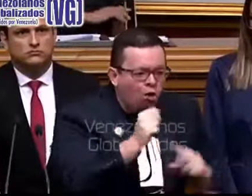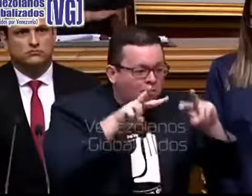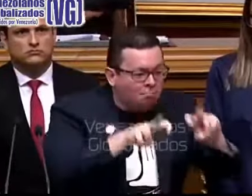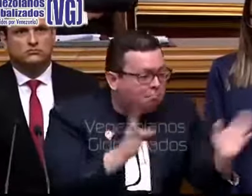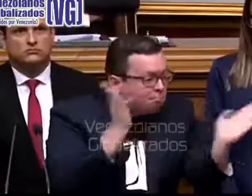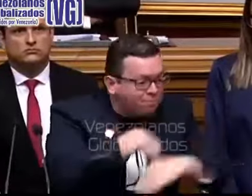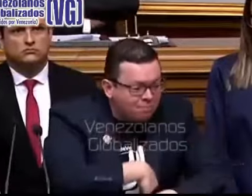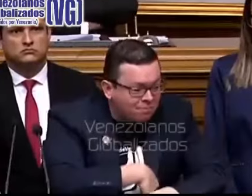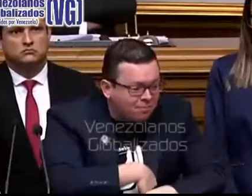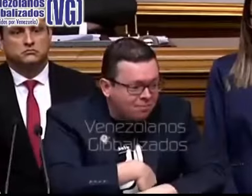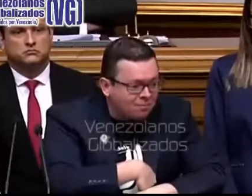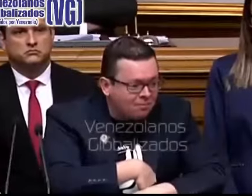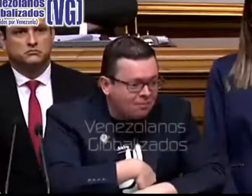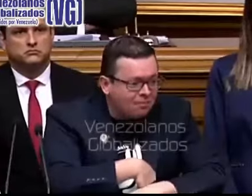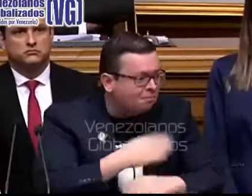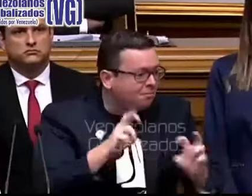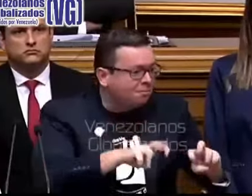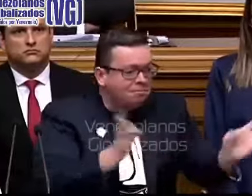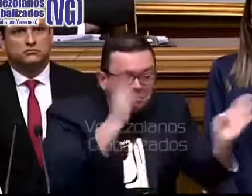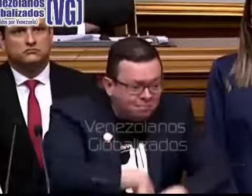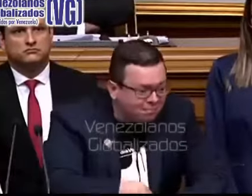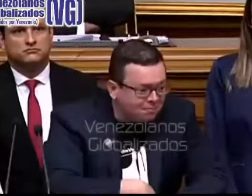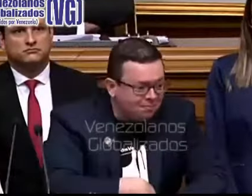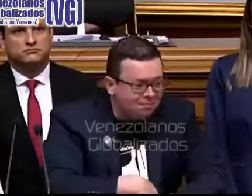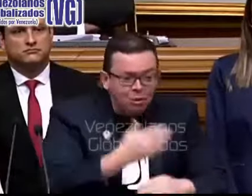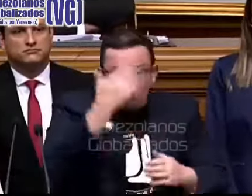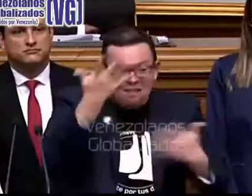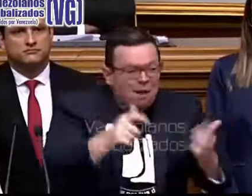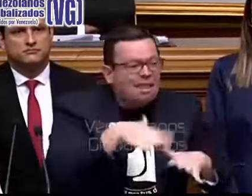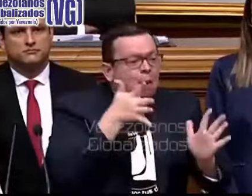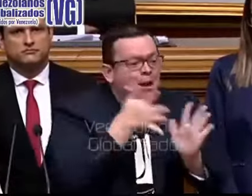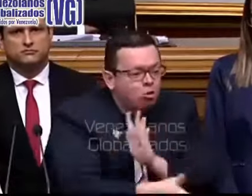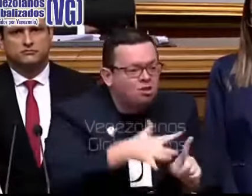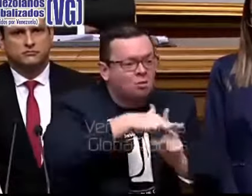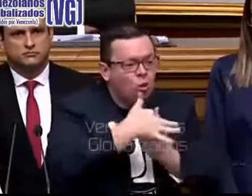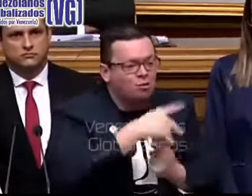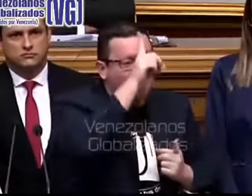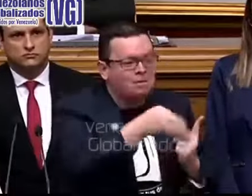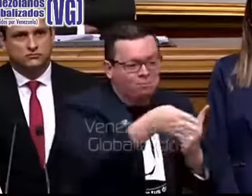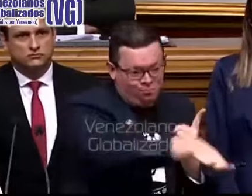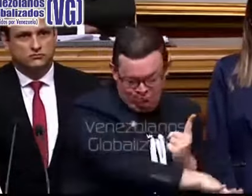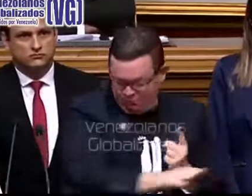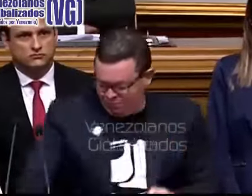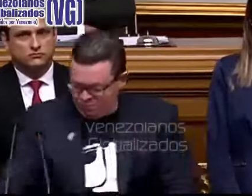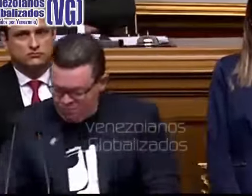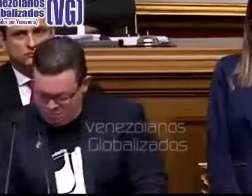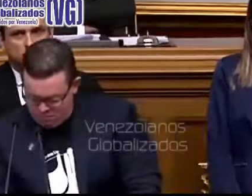como enlace para hacer las investigaciones. Lastimosamente, solamente la asociación civil está investigando, pero el estado